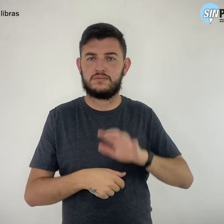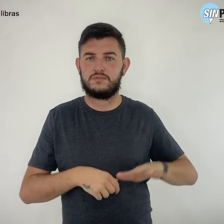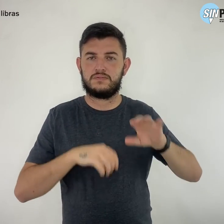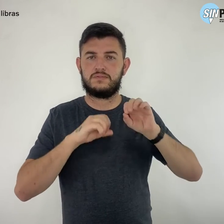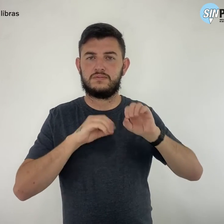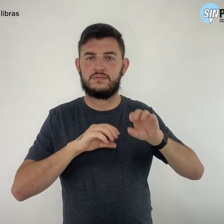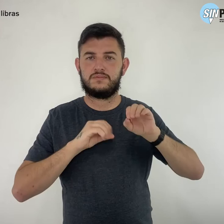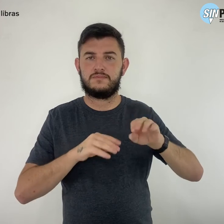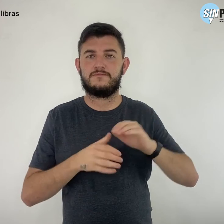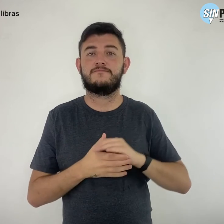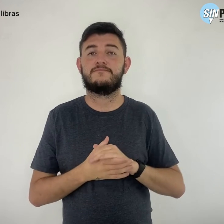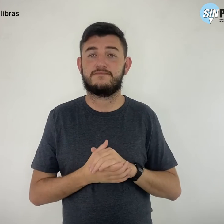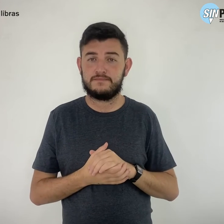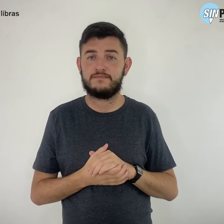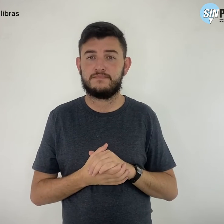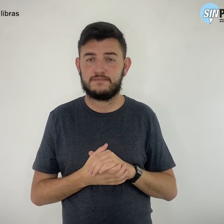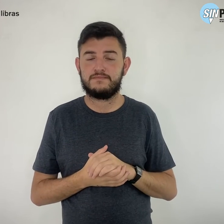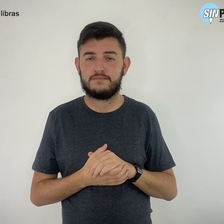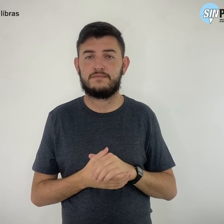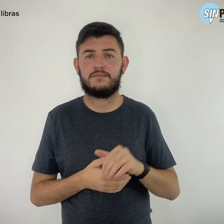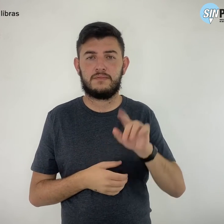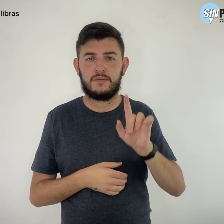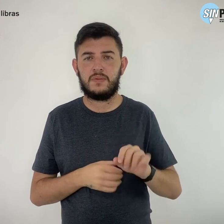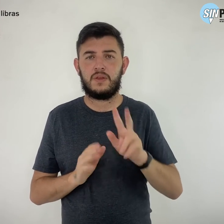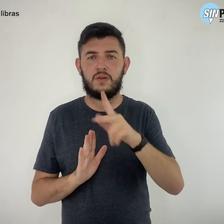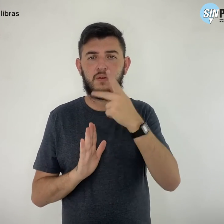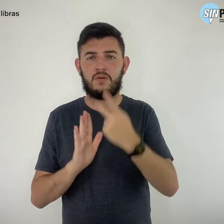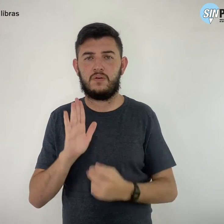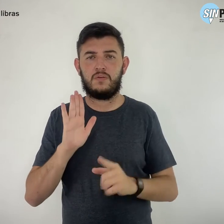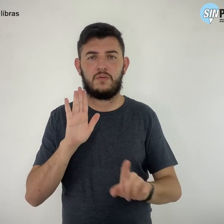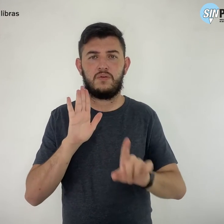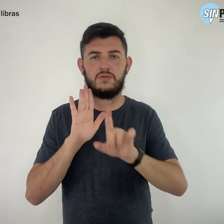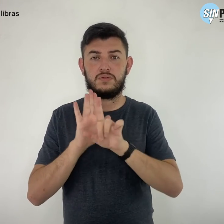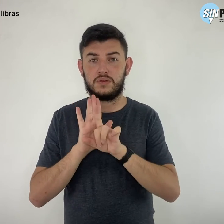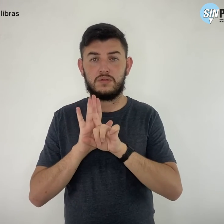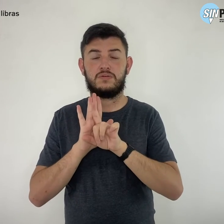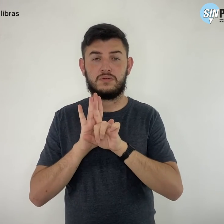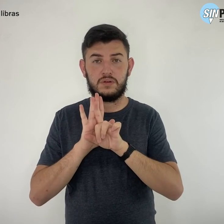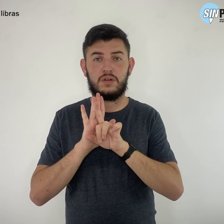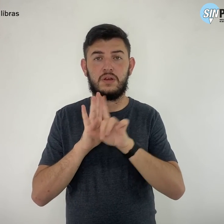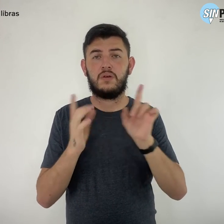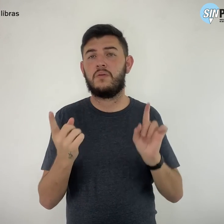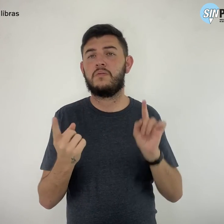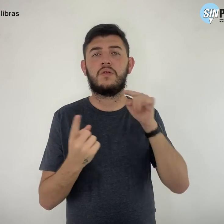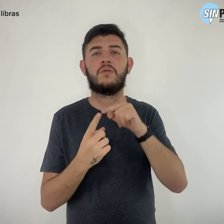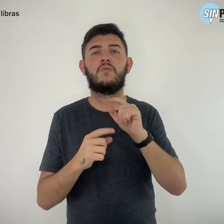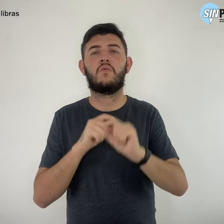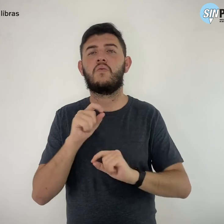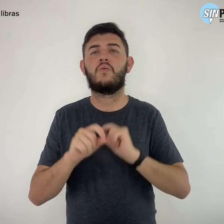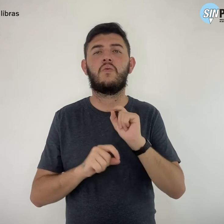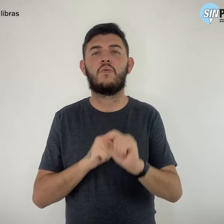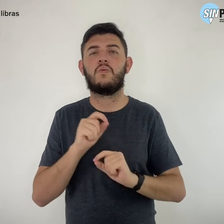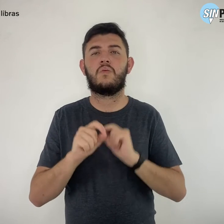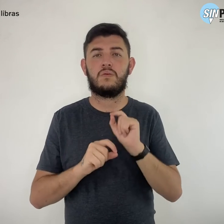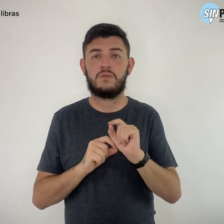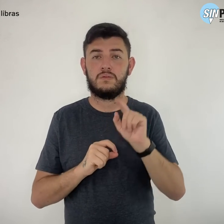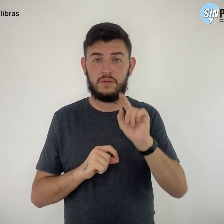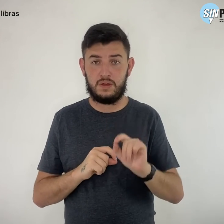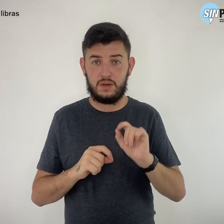Educação. Trata-se de um PL que, a pretexto de fazer apenas uma atualização